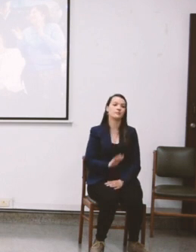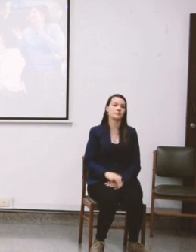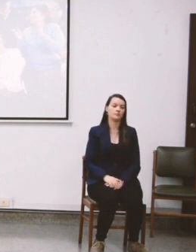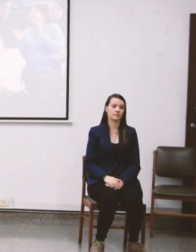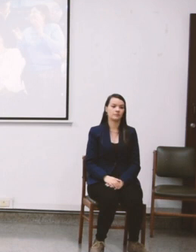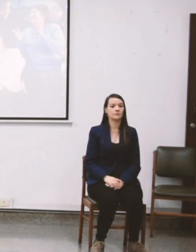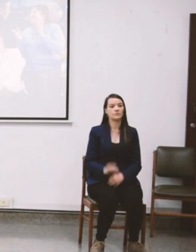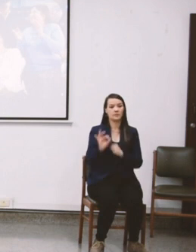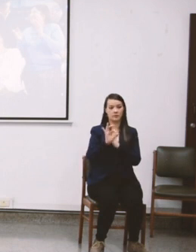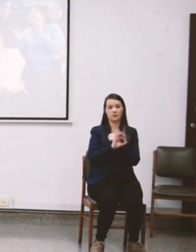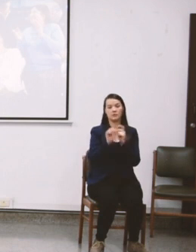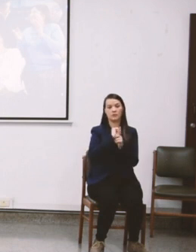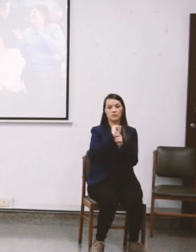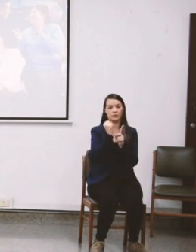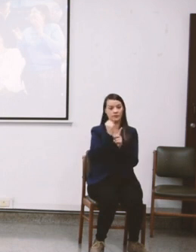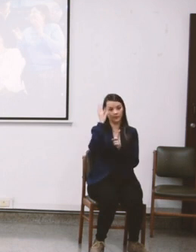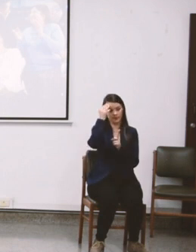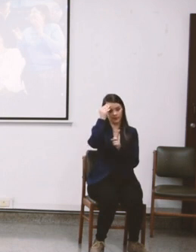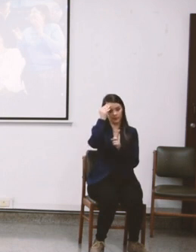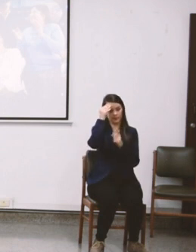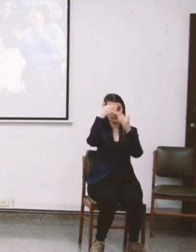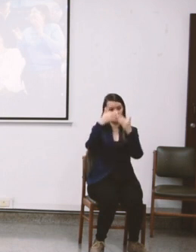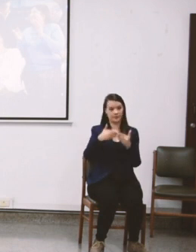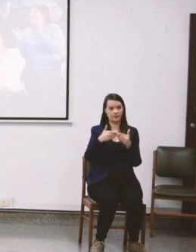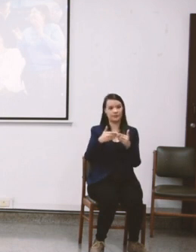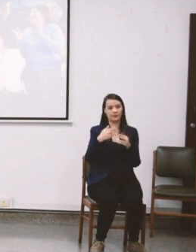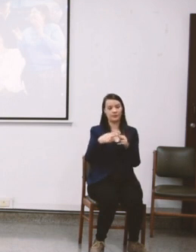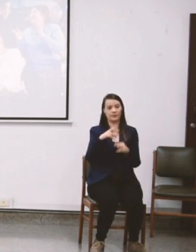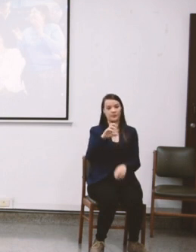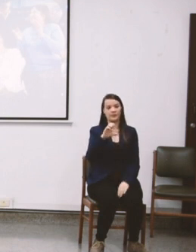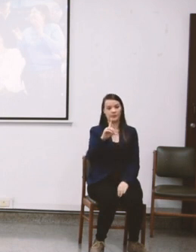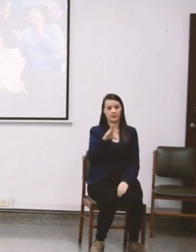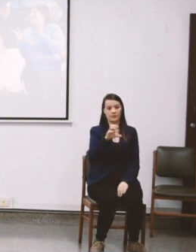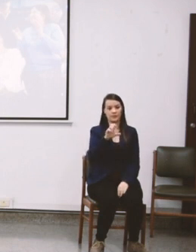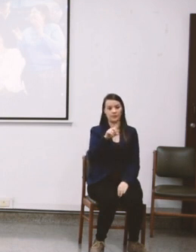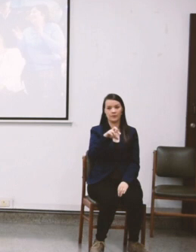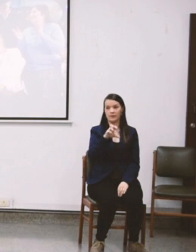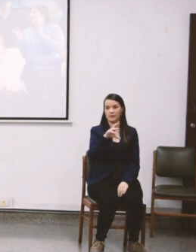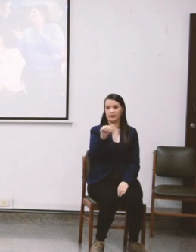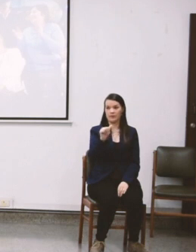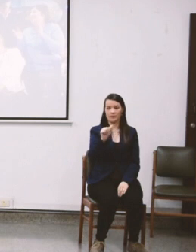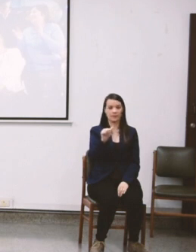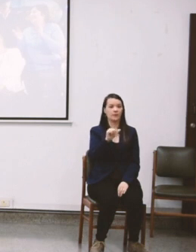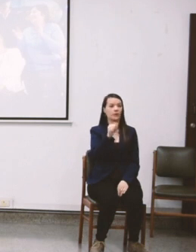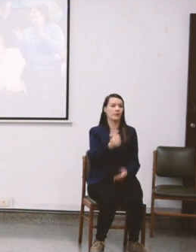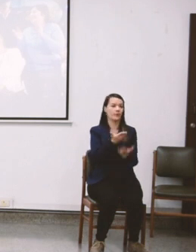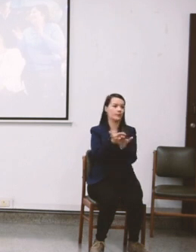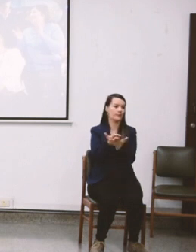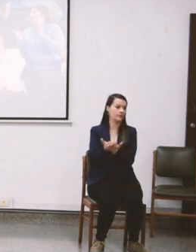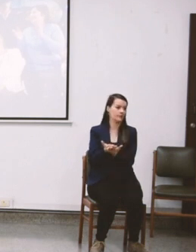lado psicosocial e intelectual, ¿cierto? Está Red Esfera, también, con otras